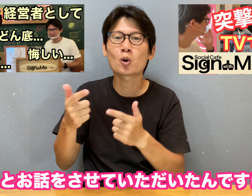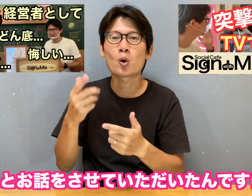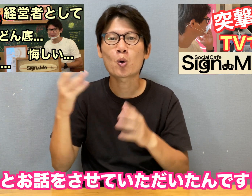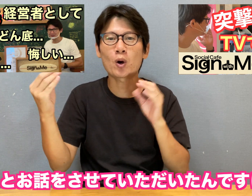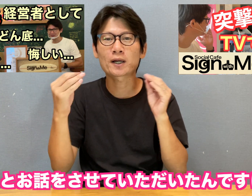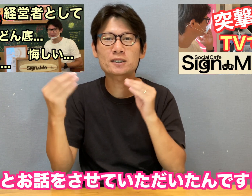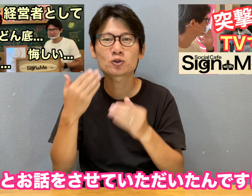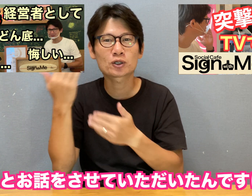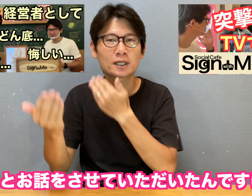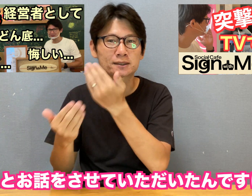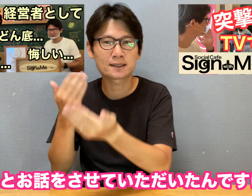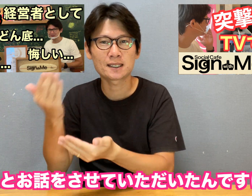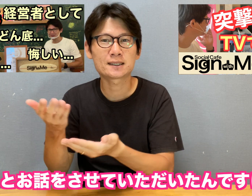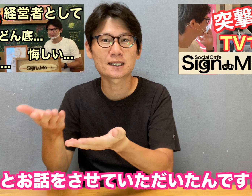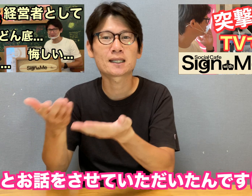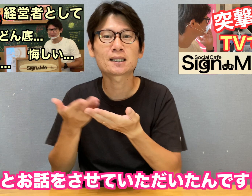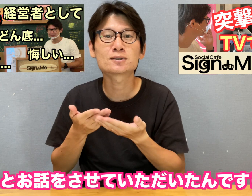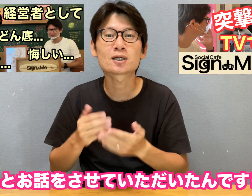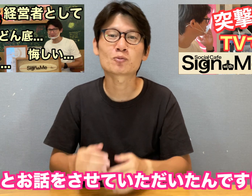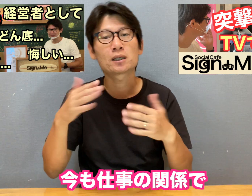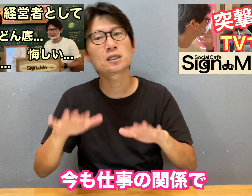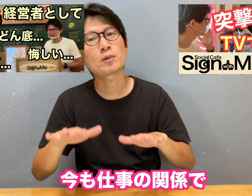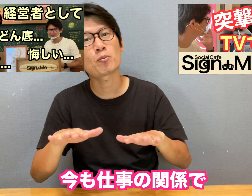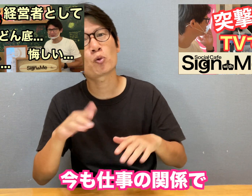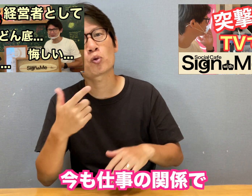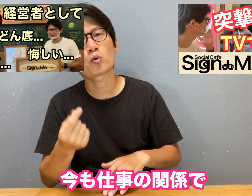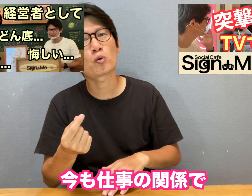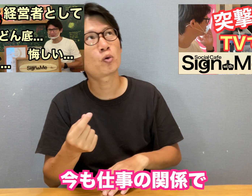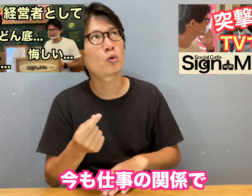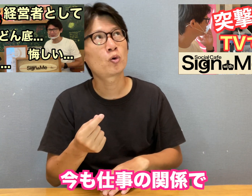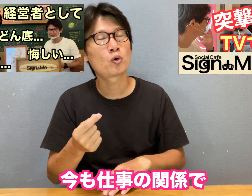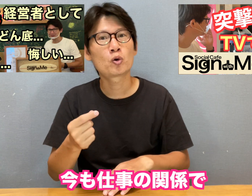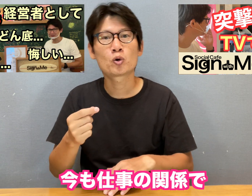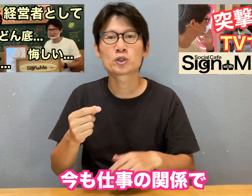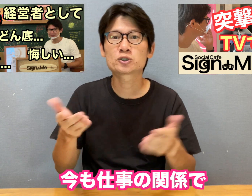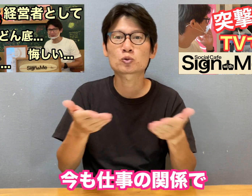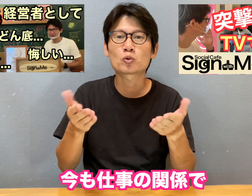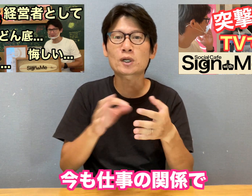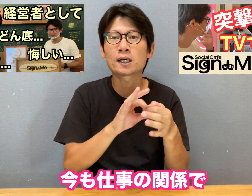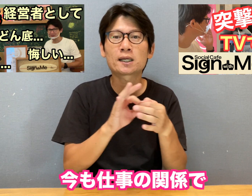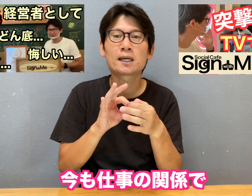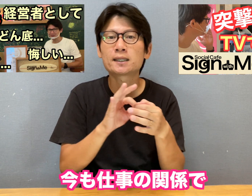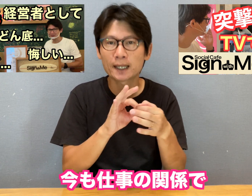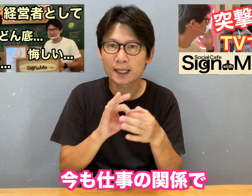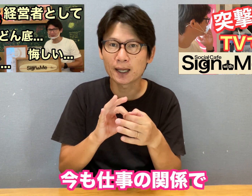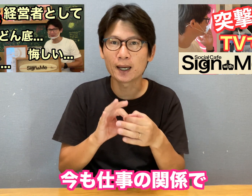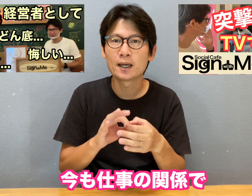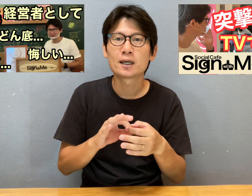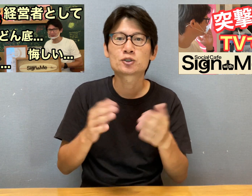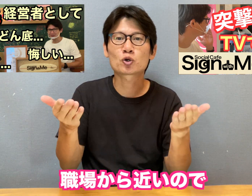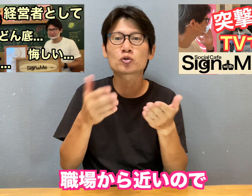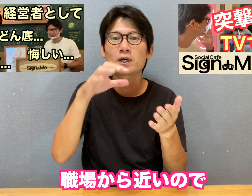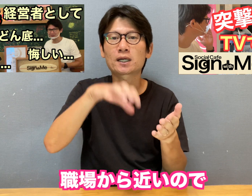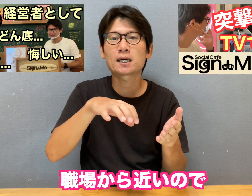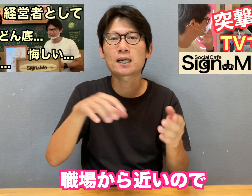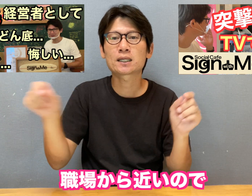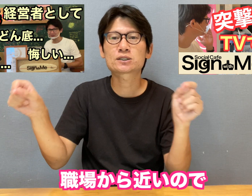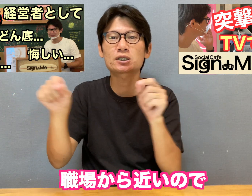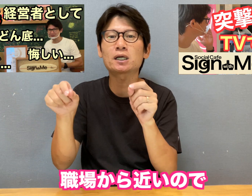お話を聞かせていただいたんですけども、今も仕事の関係で職場から近い